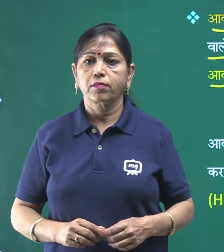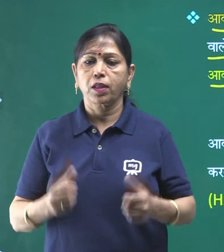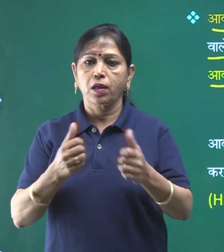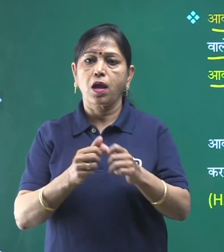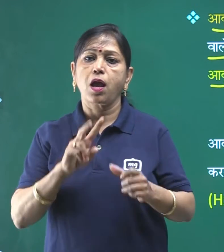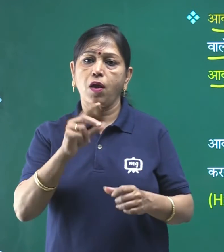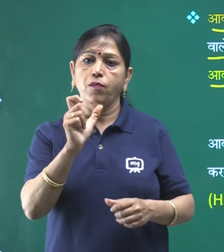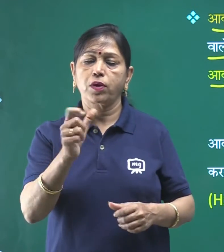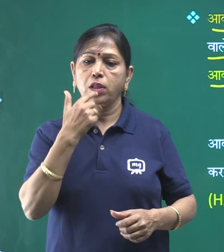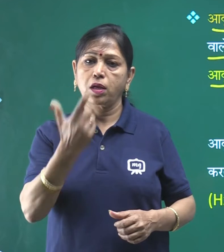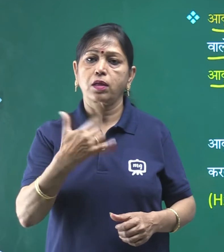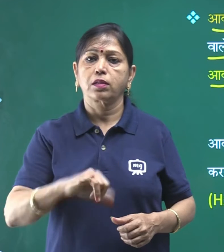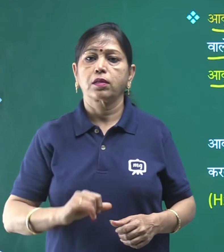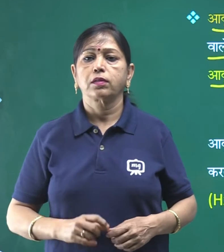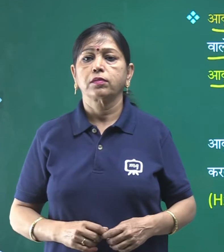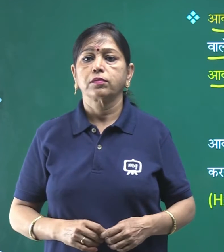आवृत्ति कहते हैं।